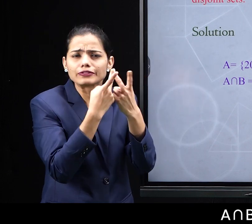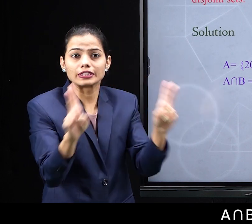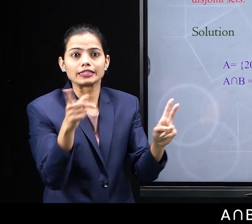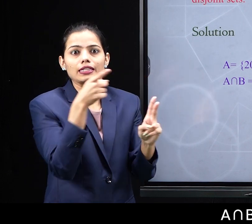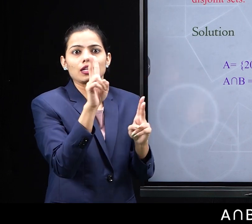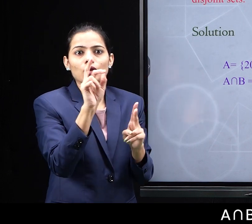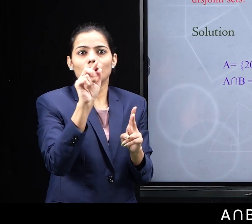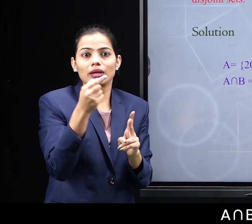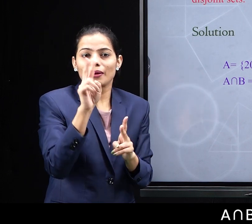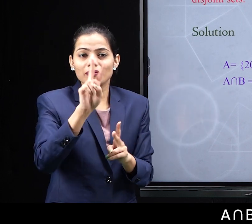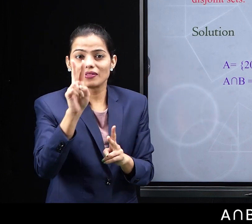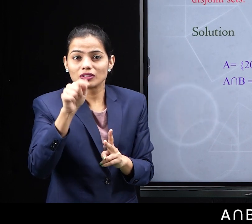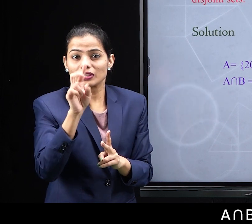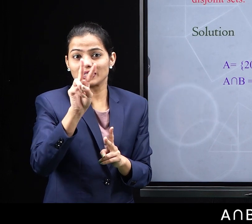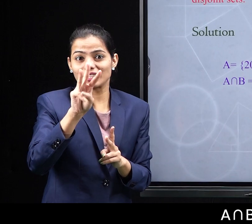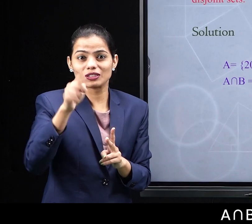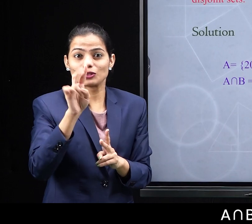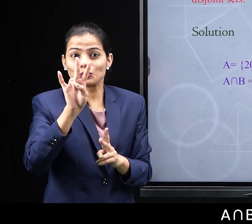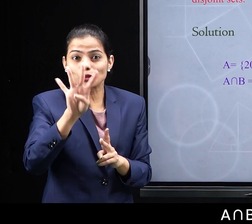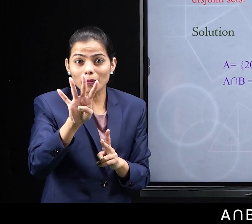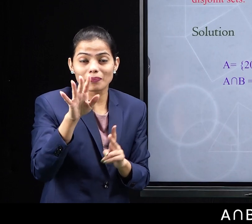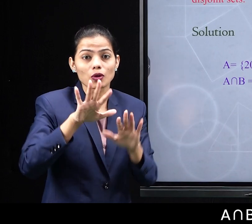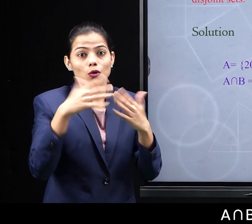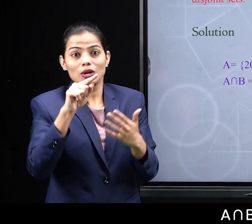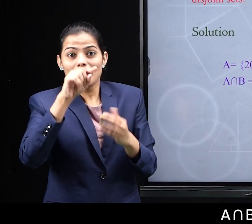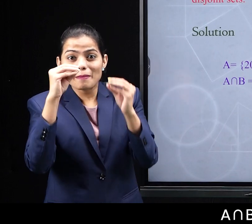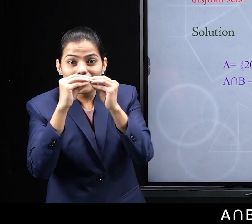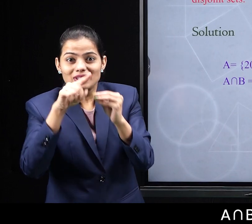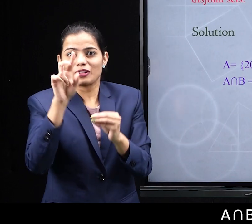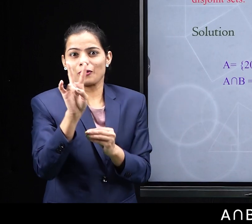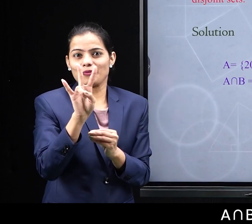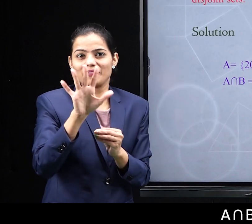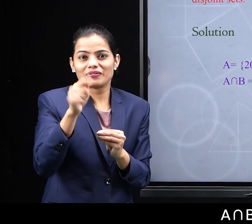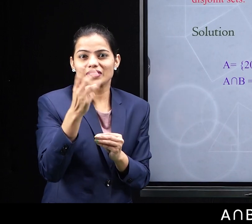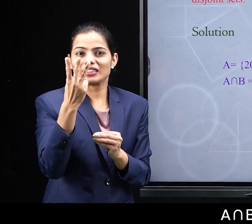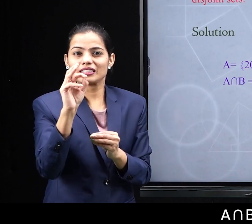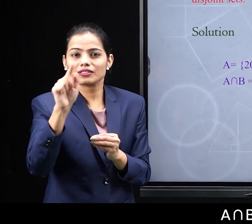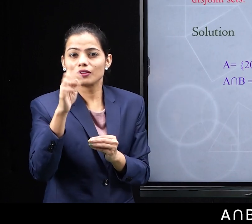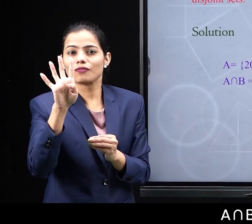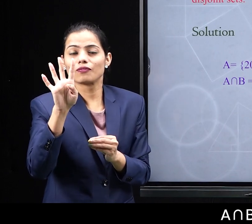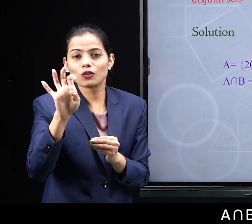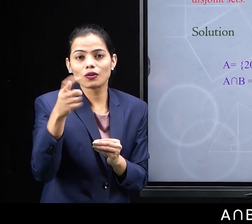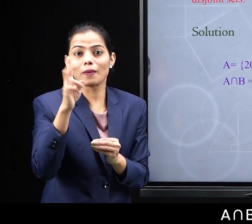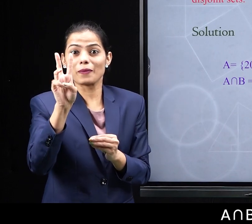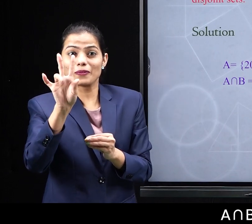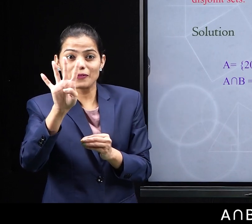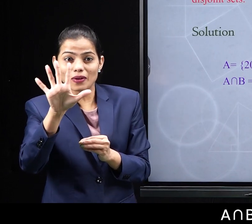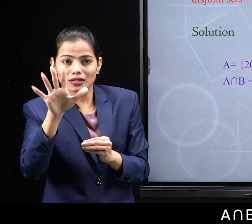ஈடு 20, 22, 23, 24. வெட்டுக்கணம் சுருள்